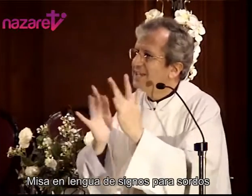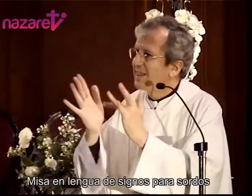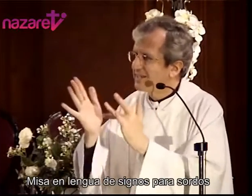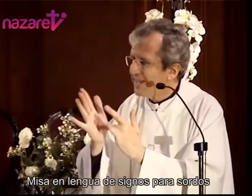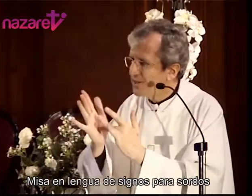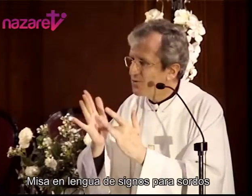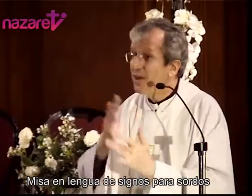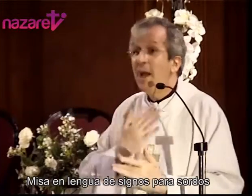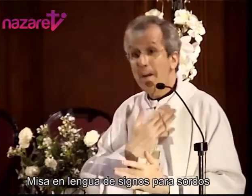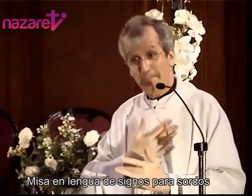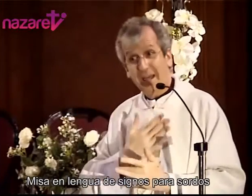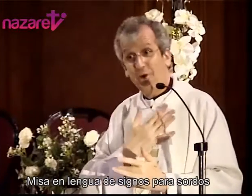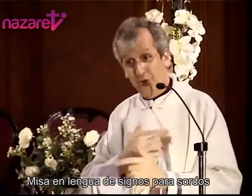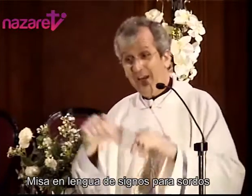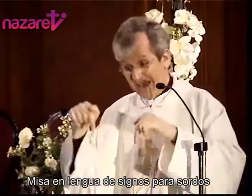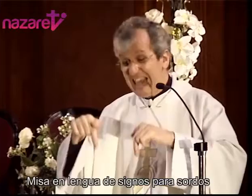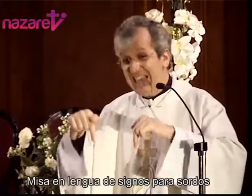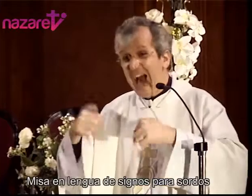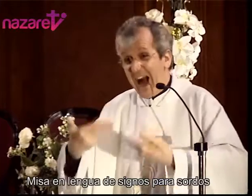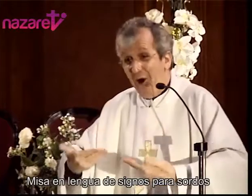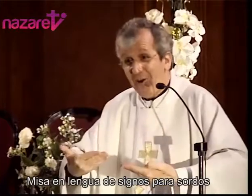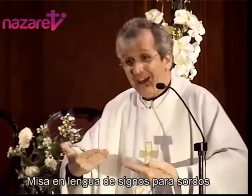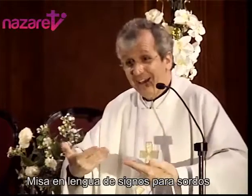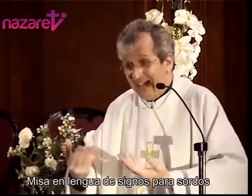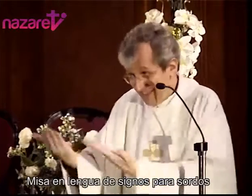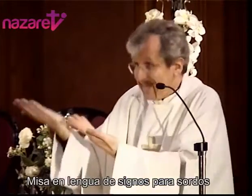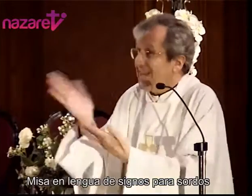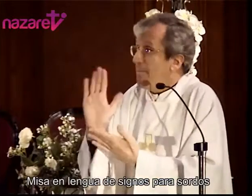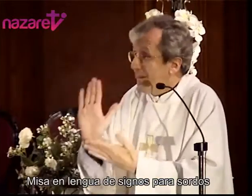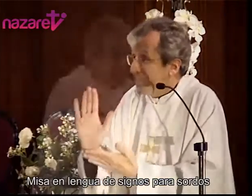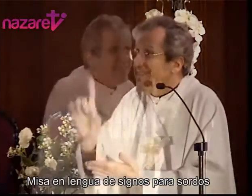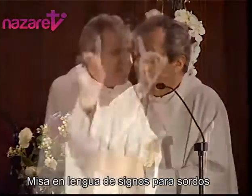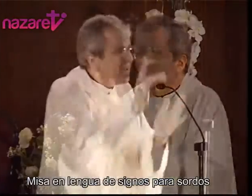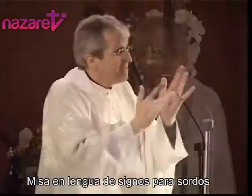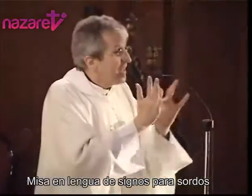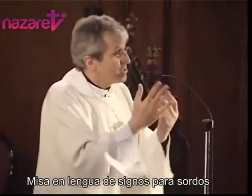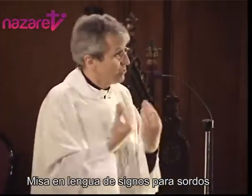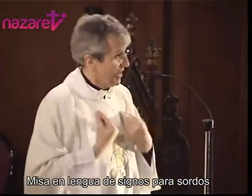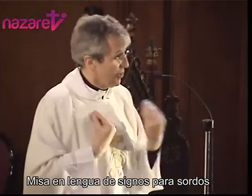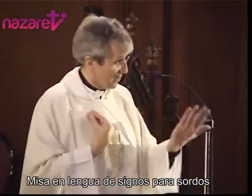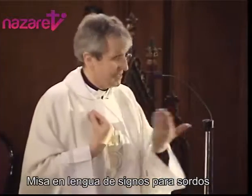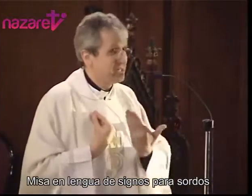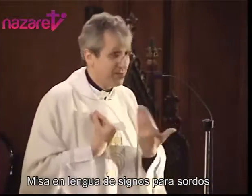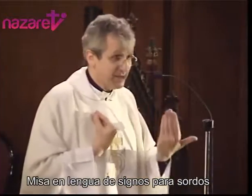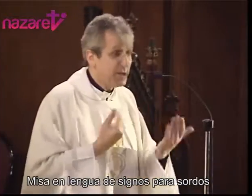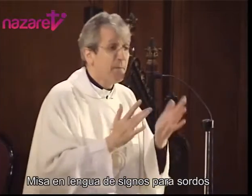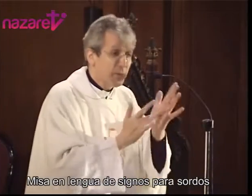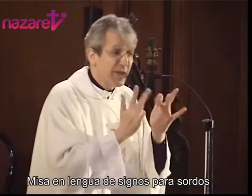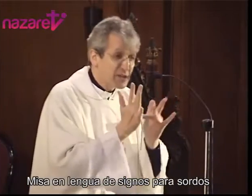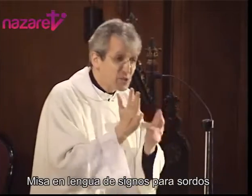enseñanzas de Jesús, para gozar ya ahora de esa presencia de Jesús en nuestras vidas, porque Jesús